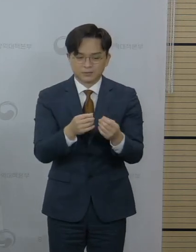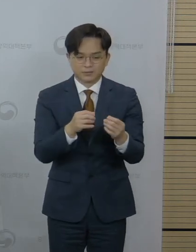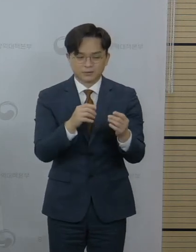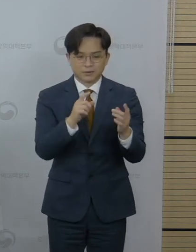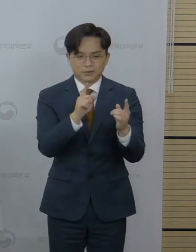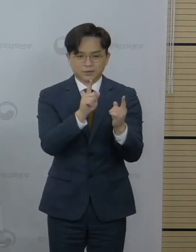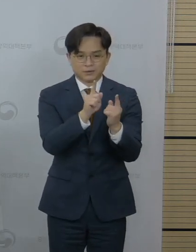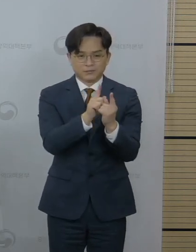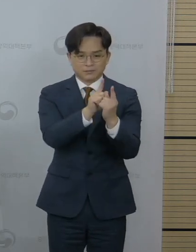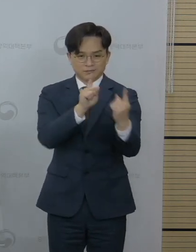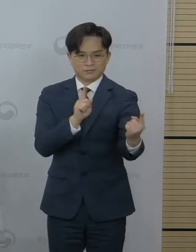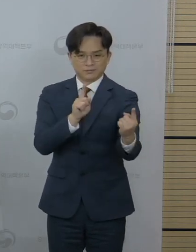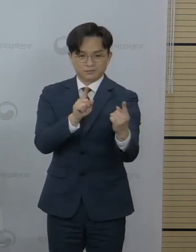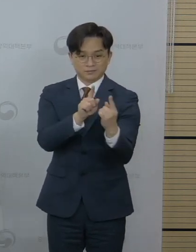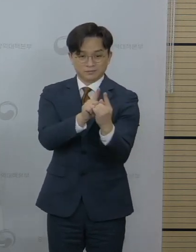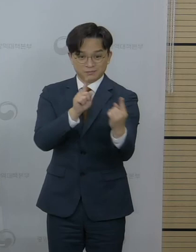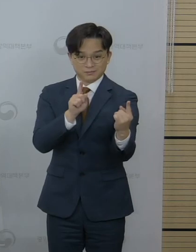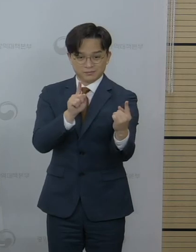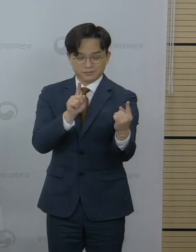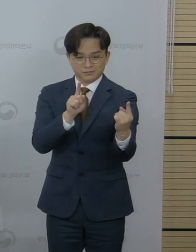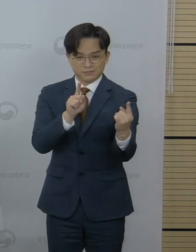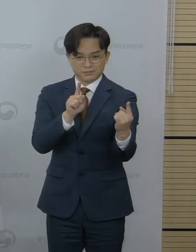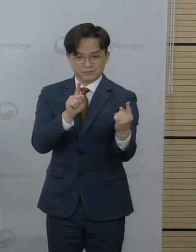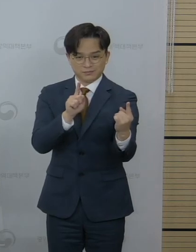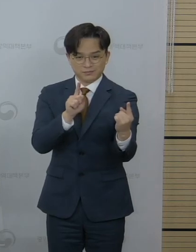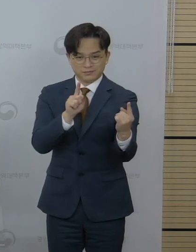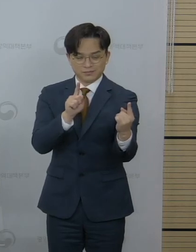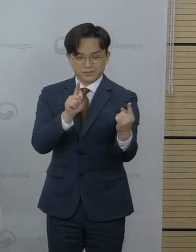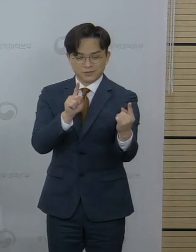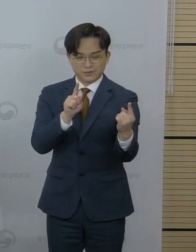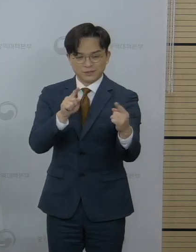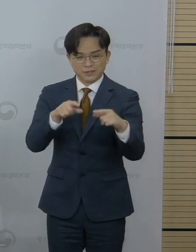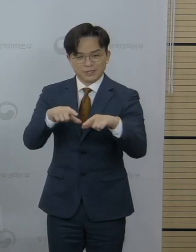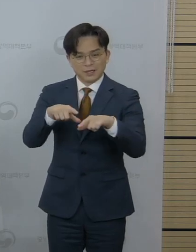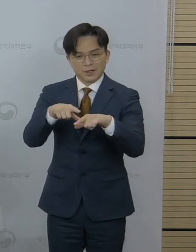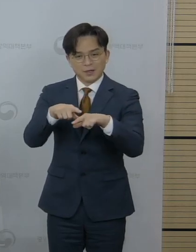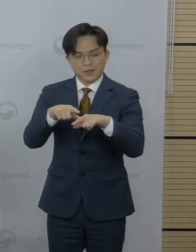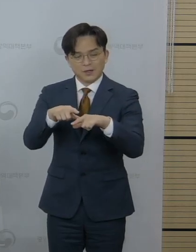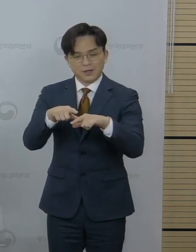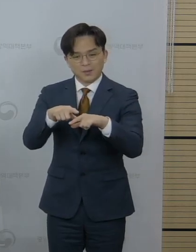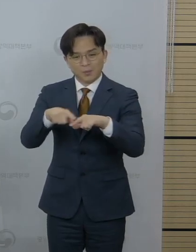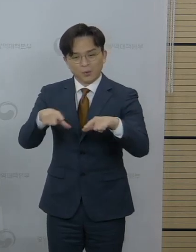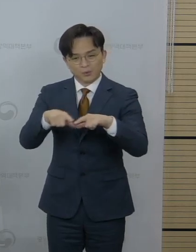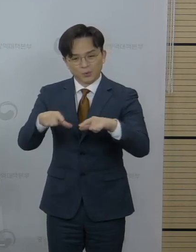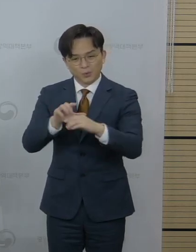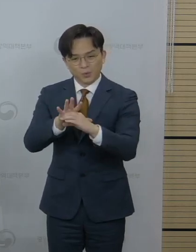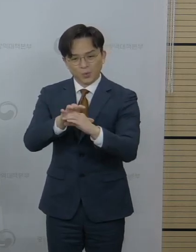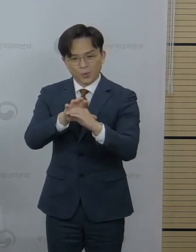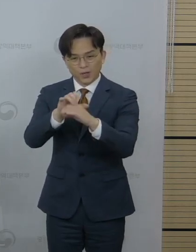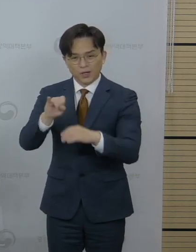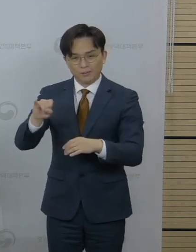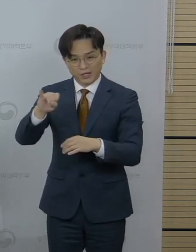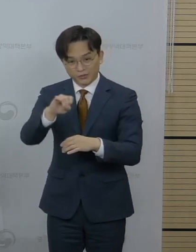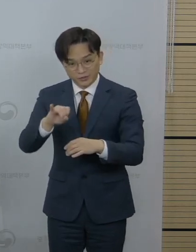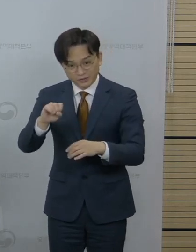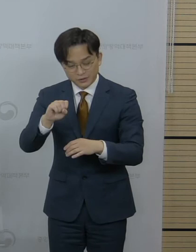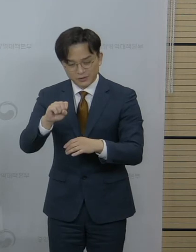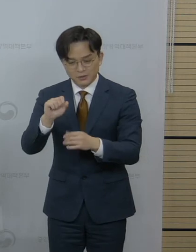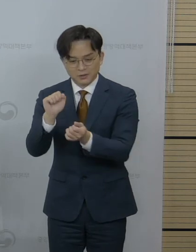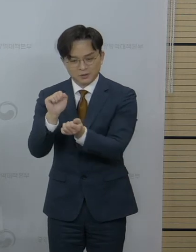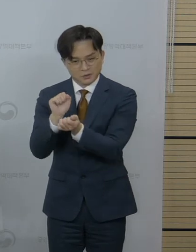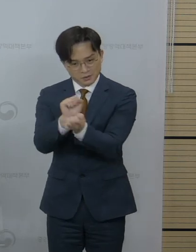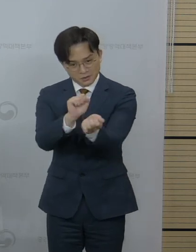전파 위험 행위를 했을 때더 많은 환자가 발생할 수 있다는 얘기이기 때문에 그런 의미에서